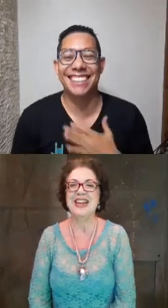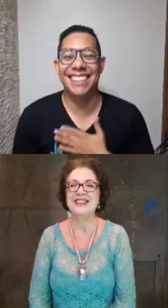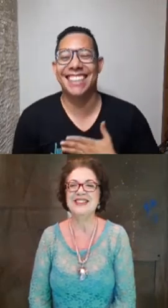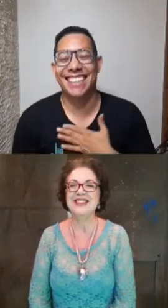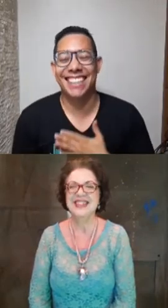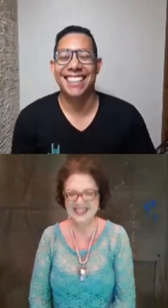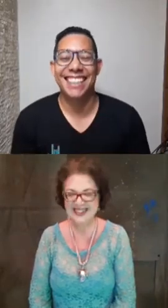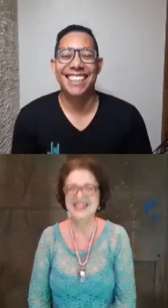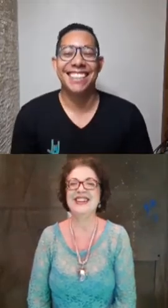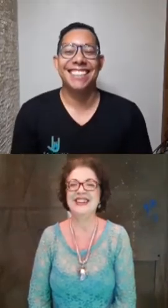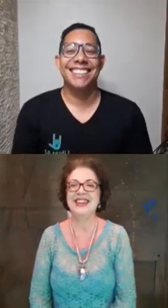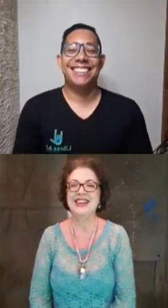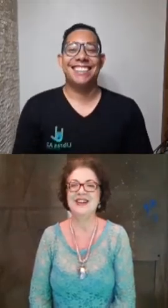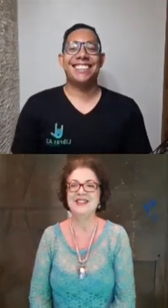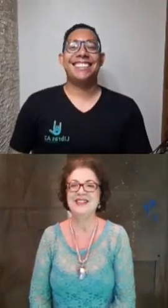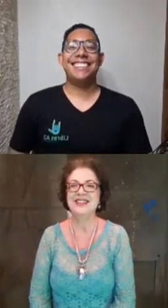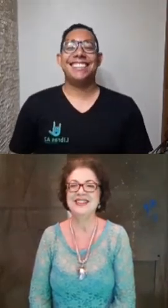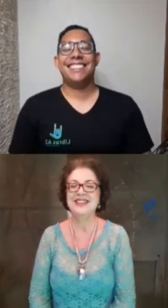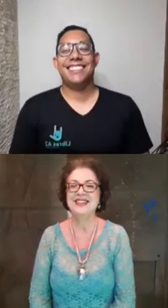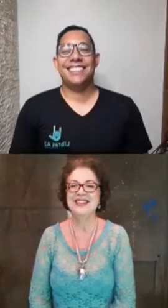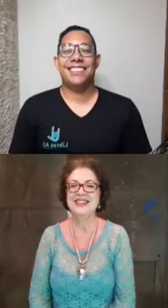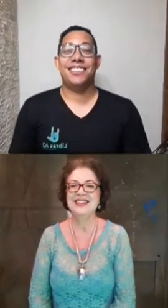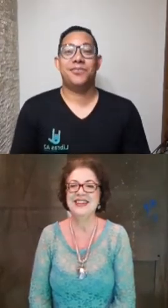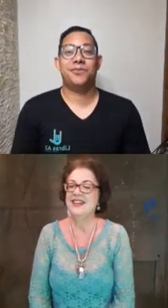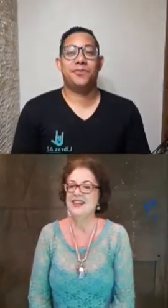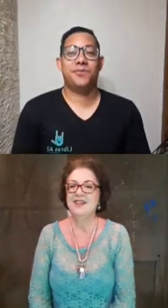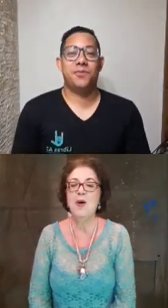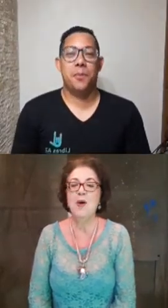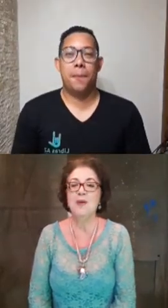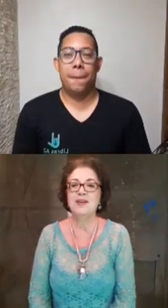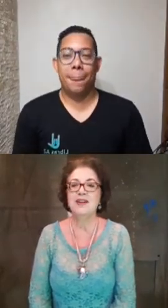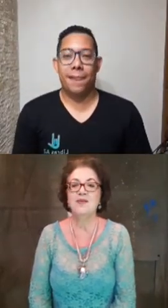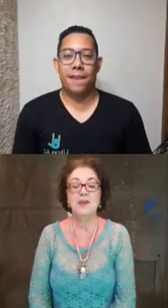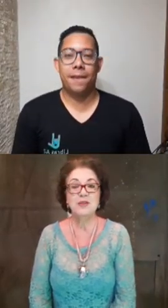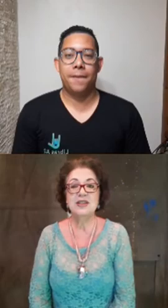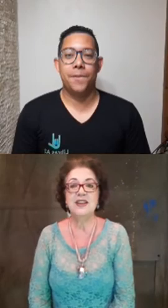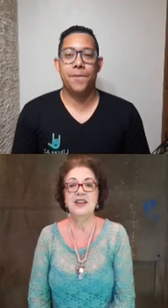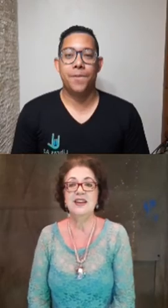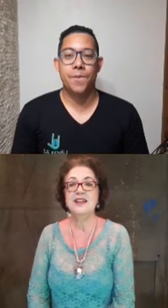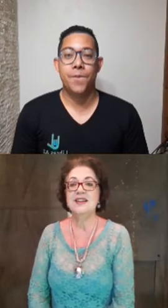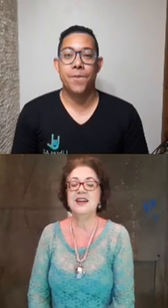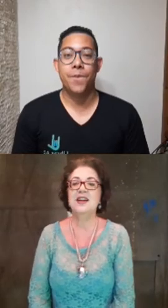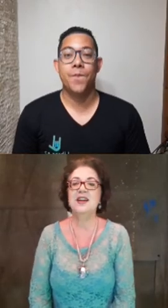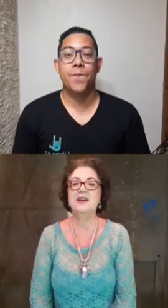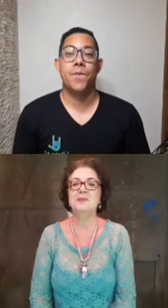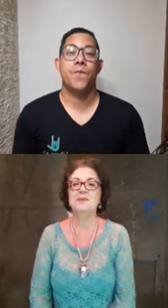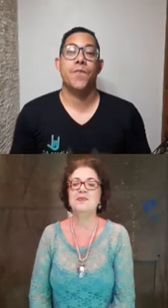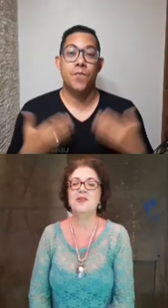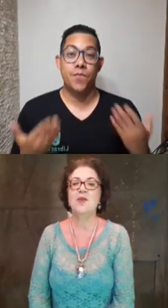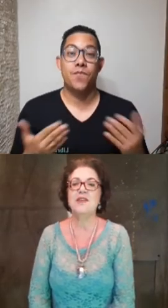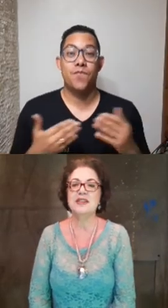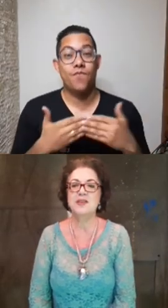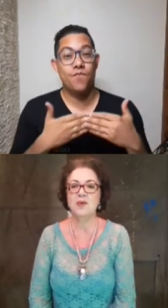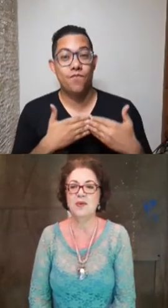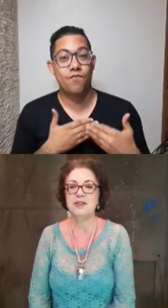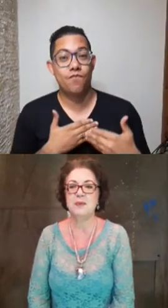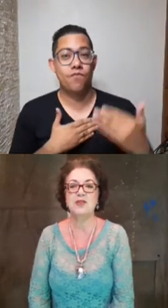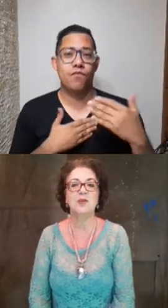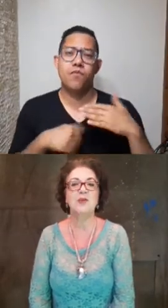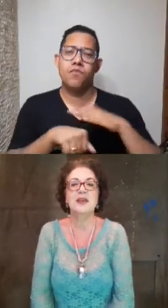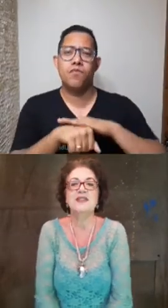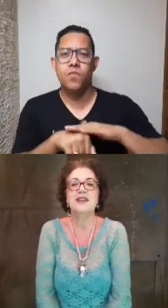Parabéns! Legal. Bom, vamos seguir conversando com